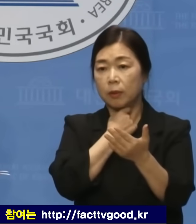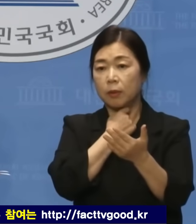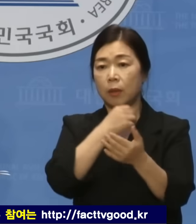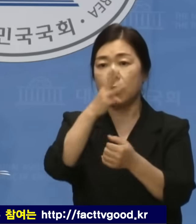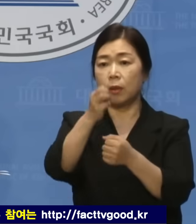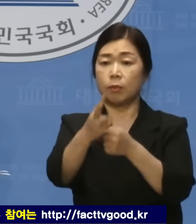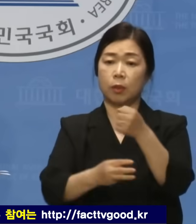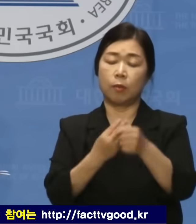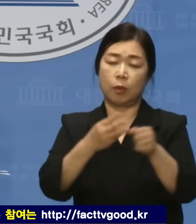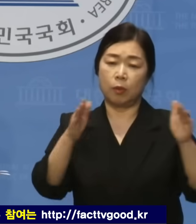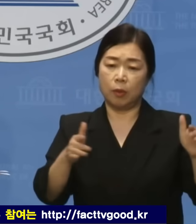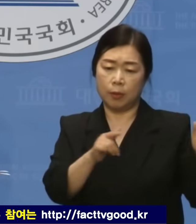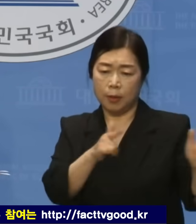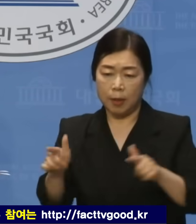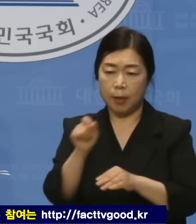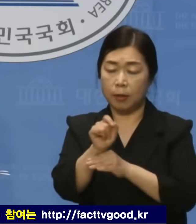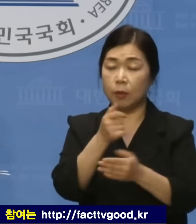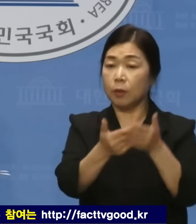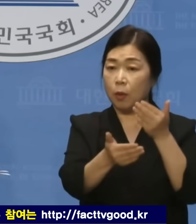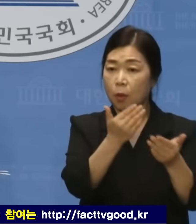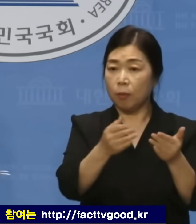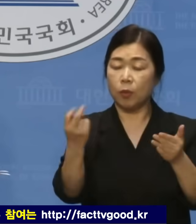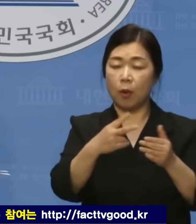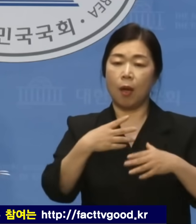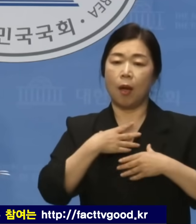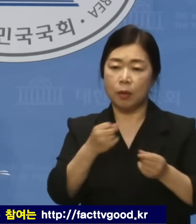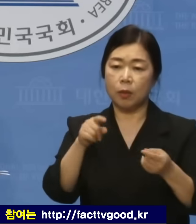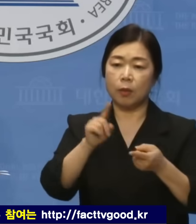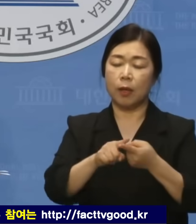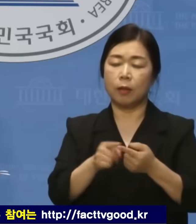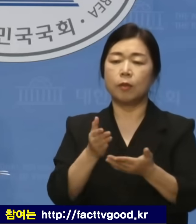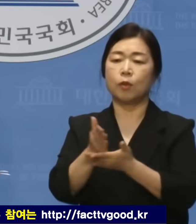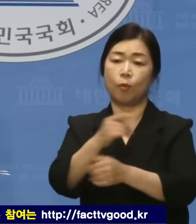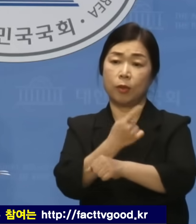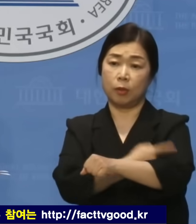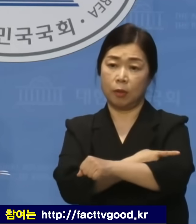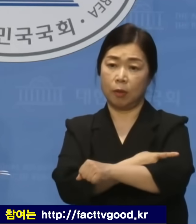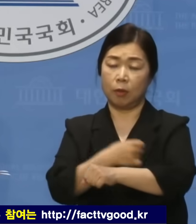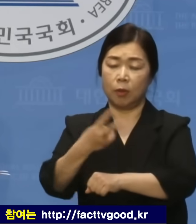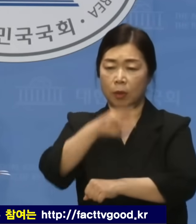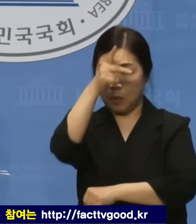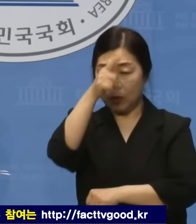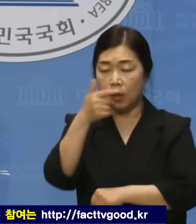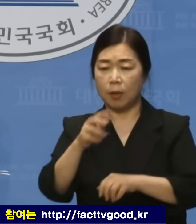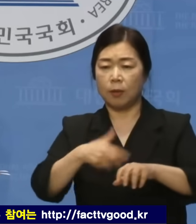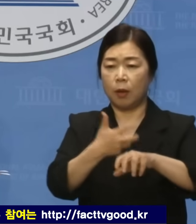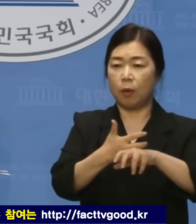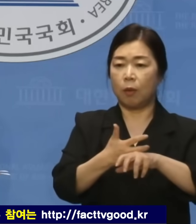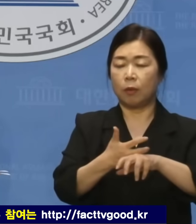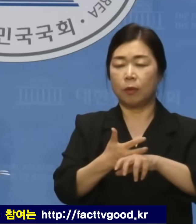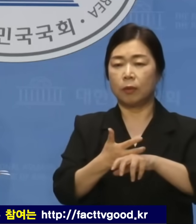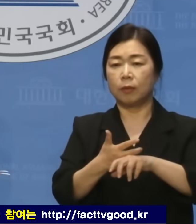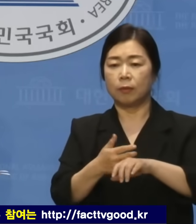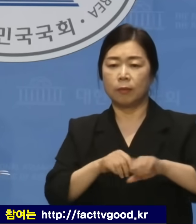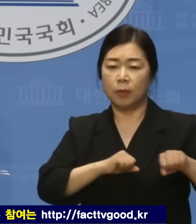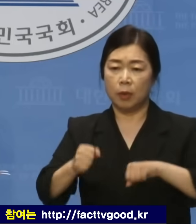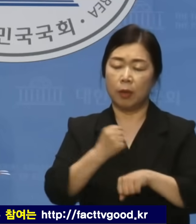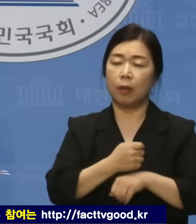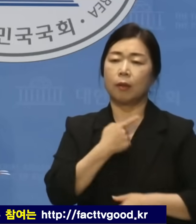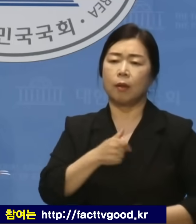33년의 다양한 행정 경험과 안전에 대한 전문적인 능력, 경찰의 개혁과 혁신을